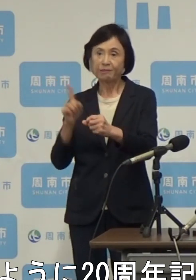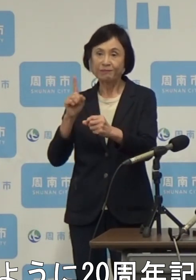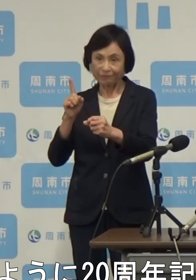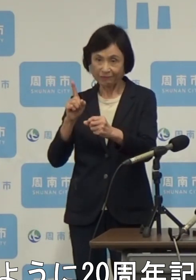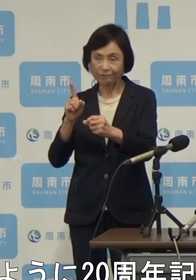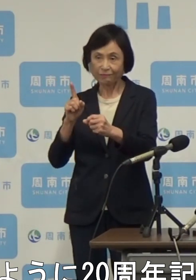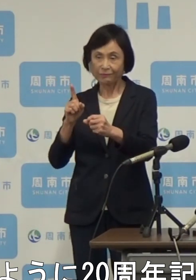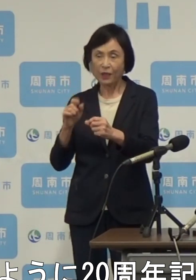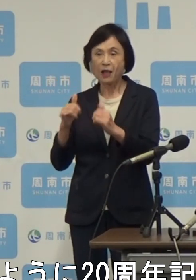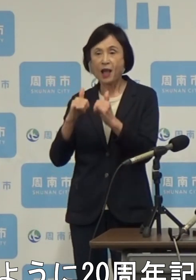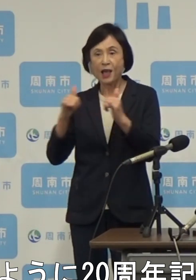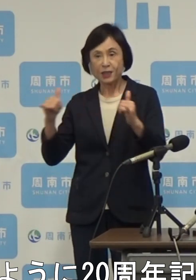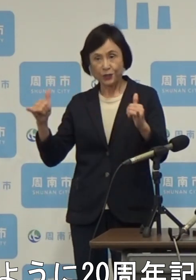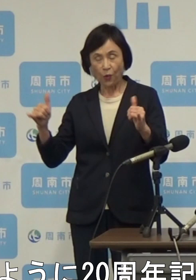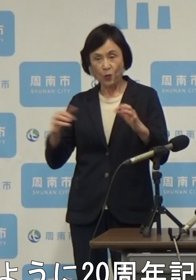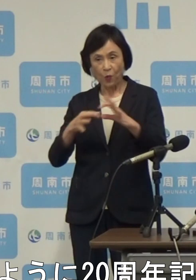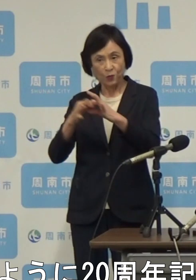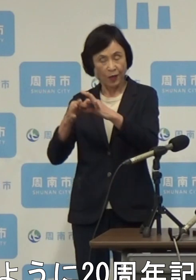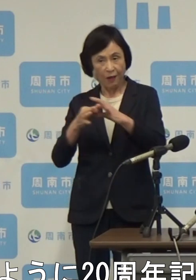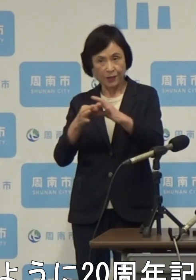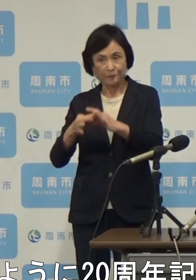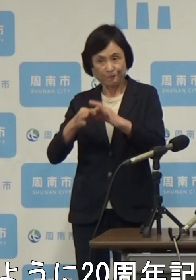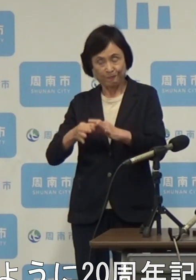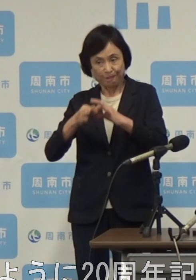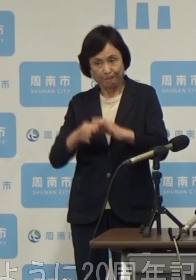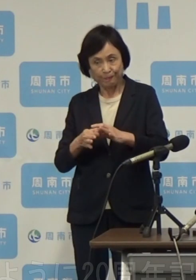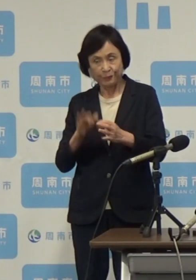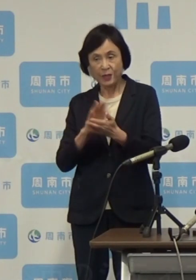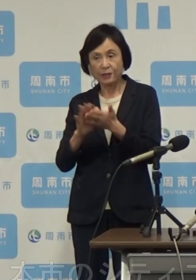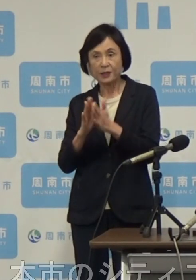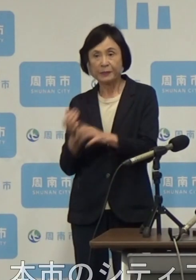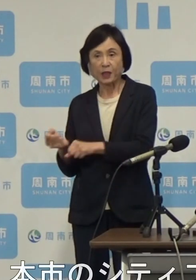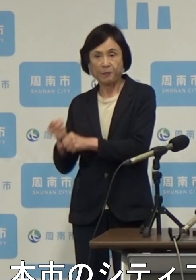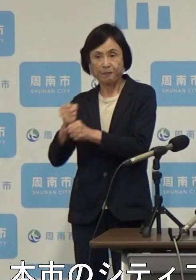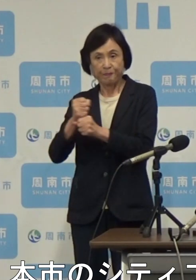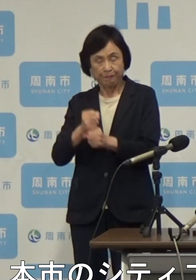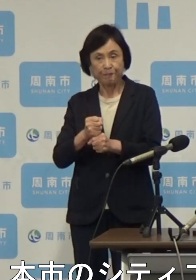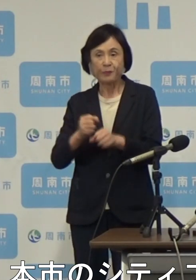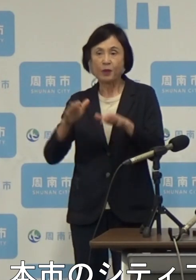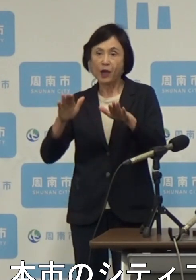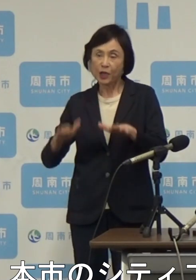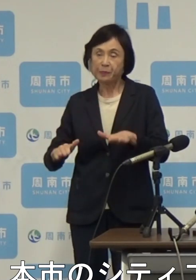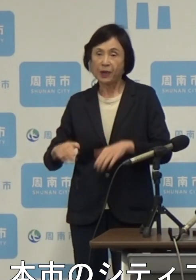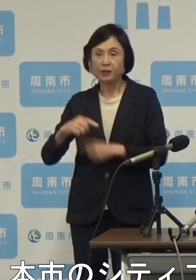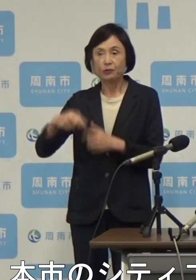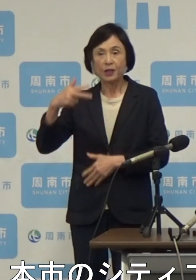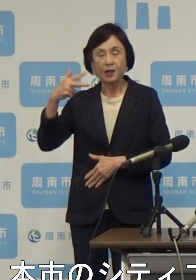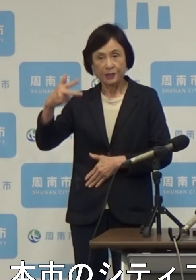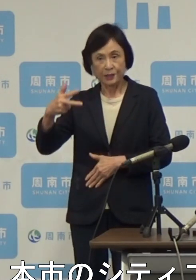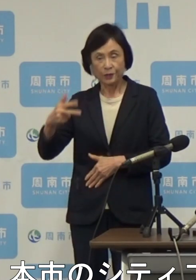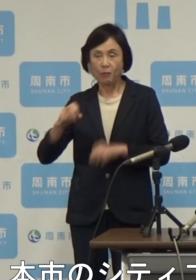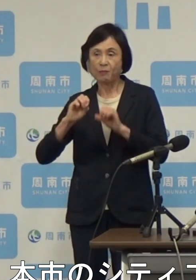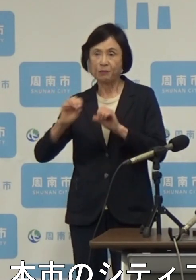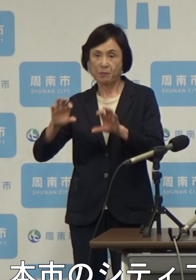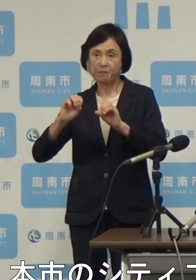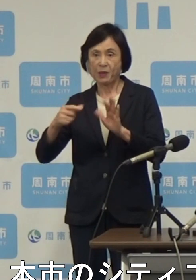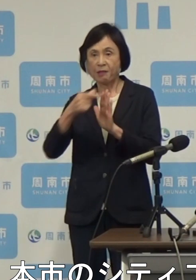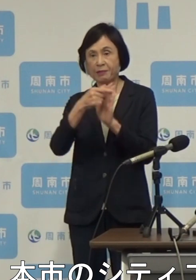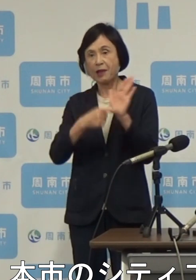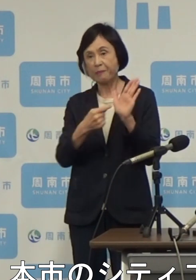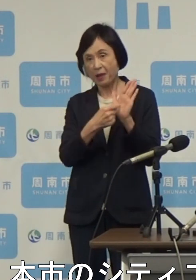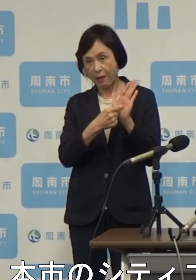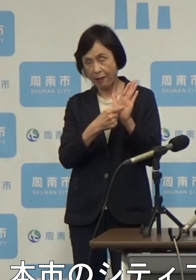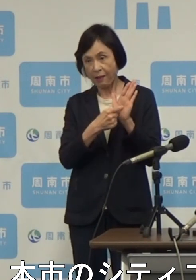ります人のつながりを再構築することは、現在本市のシティプロモーション事業のテーマであ